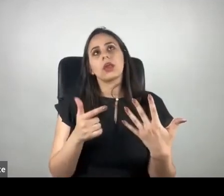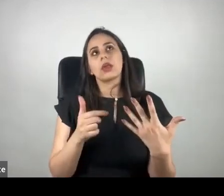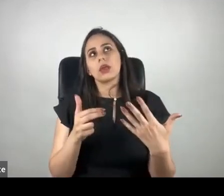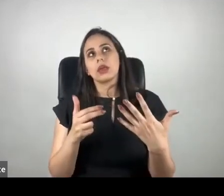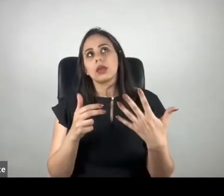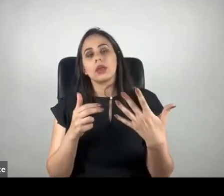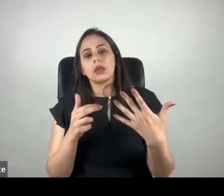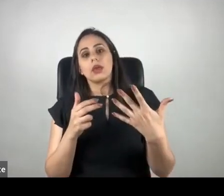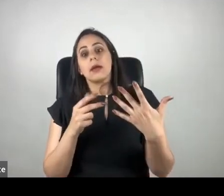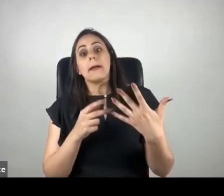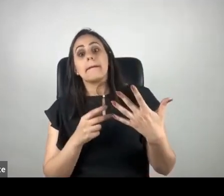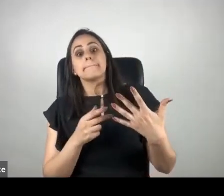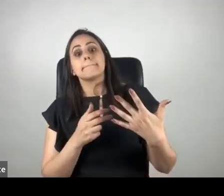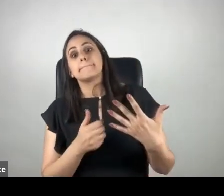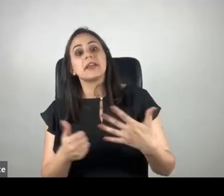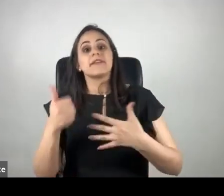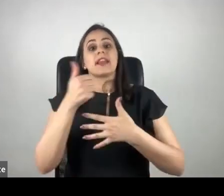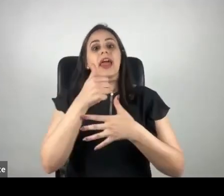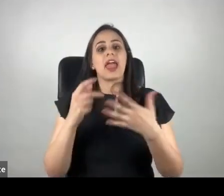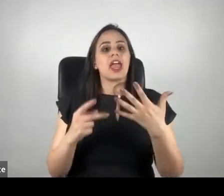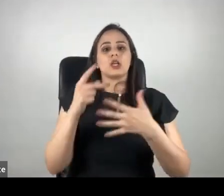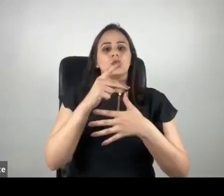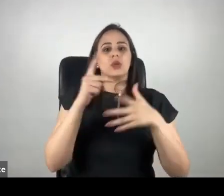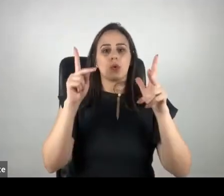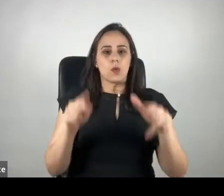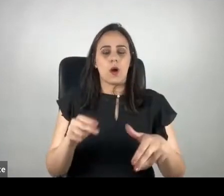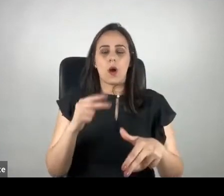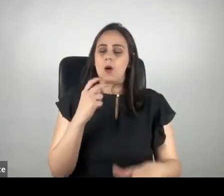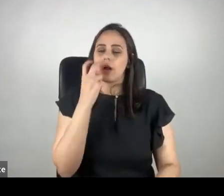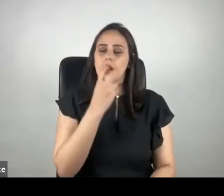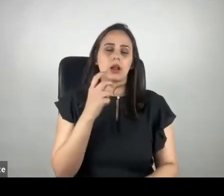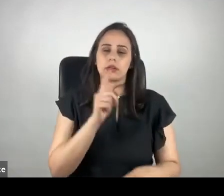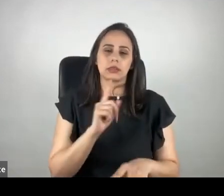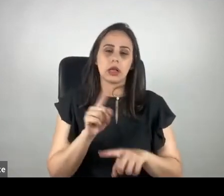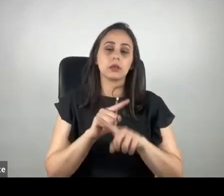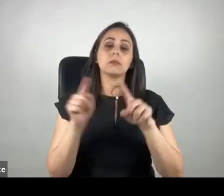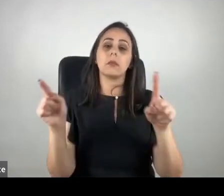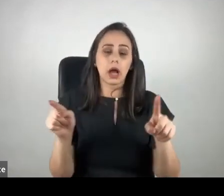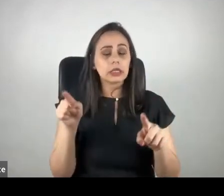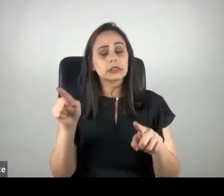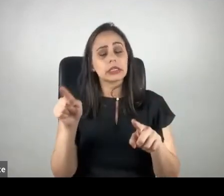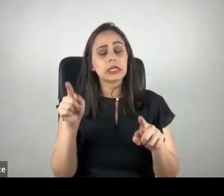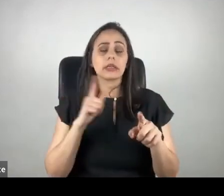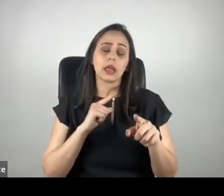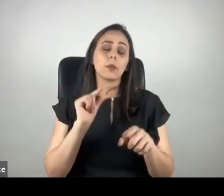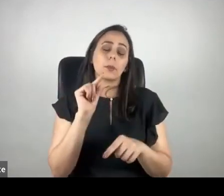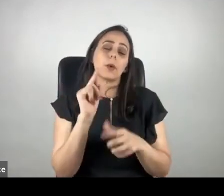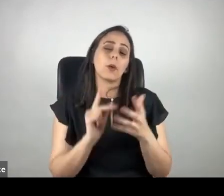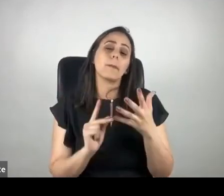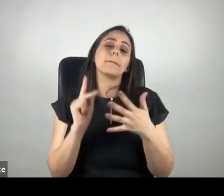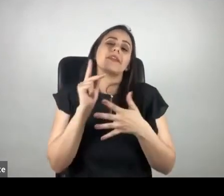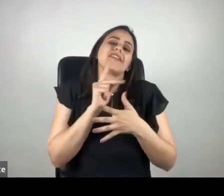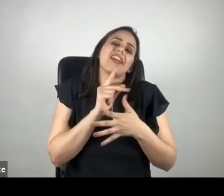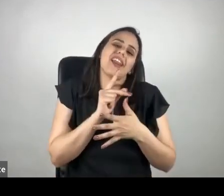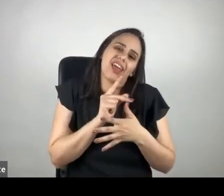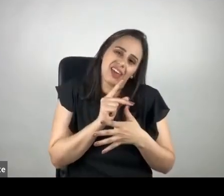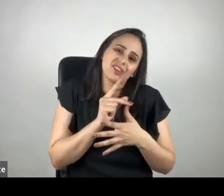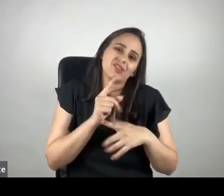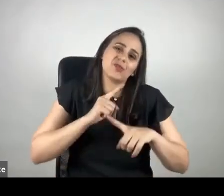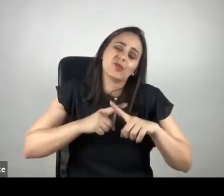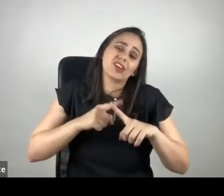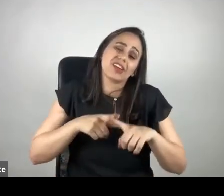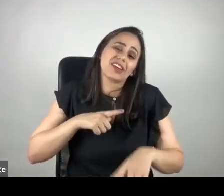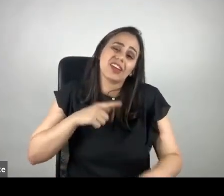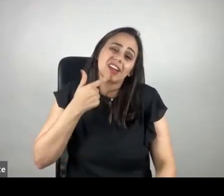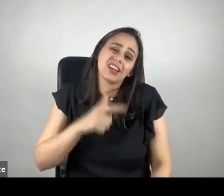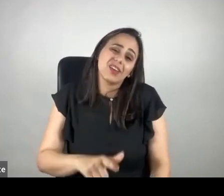como moralizada, que ganham uma autonomia muito grande, mas eles têm um privilégio por saber uma língua.